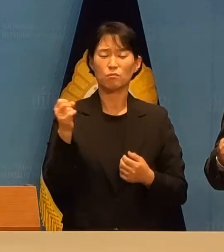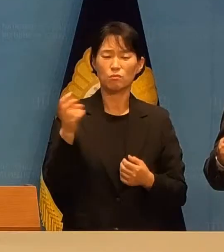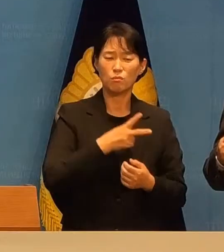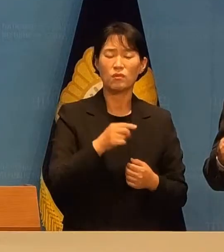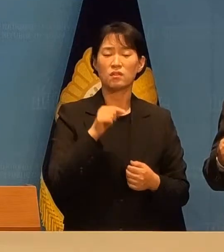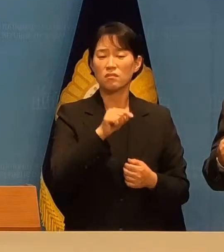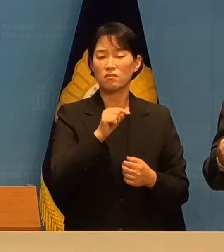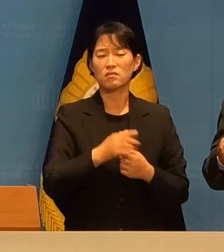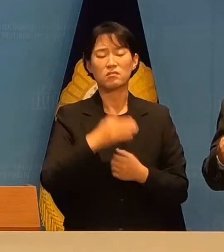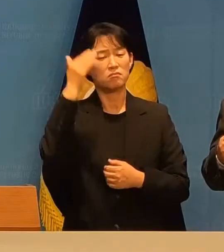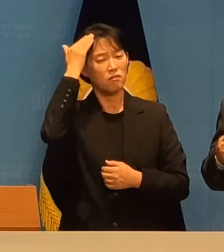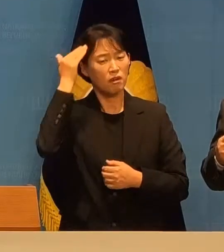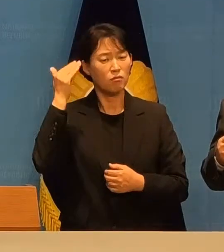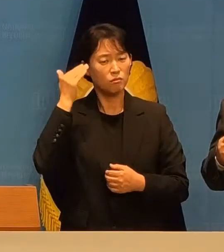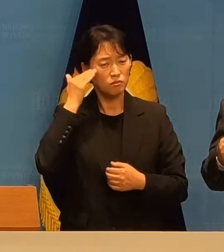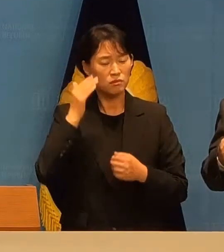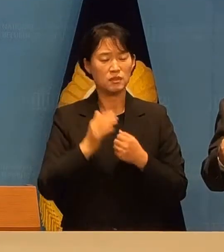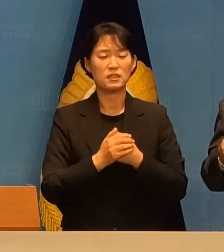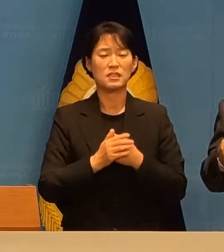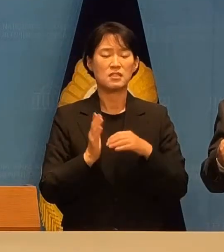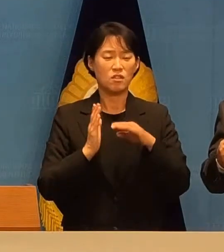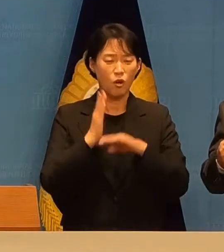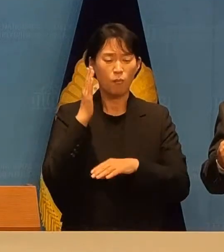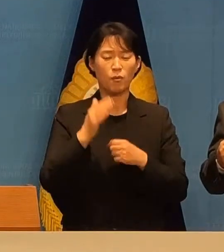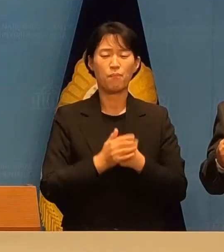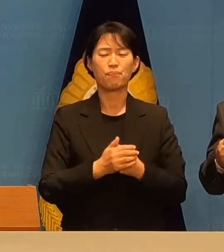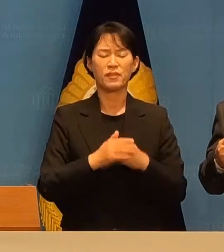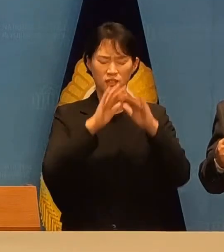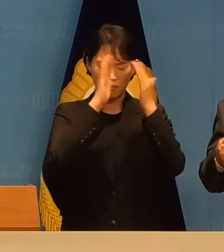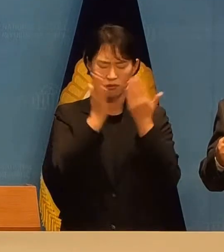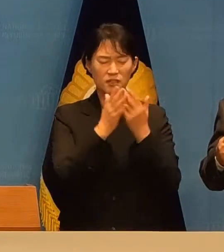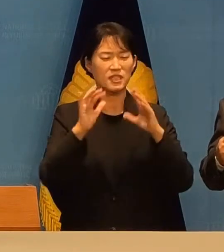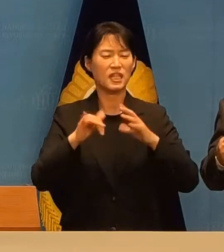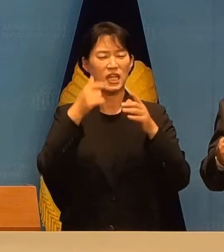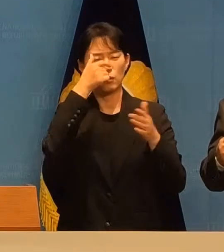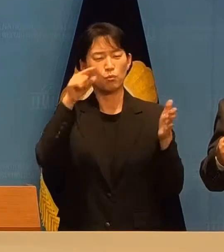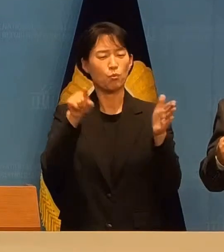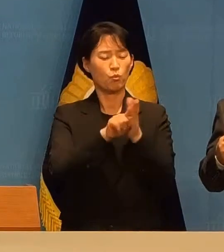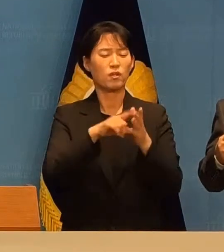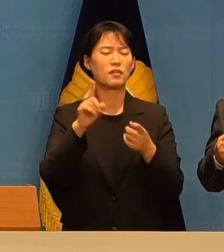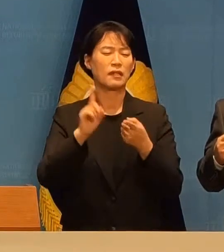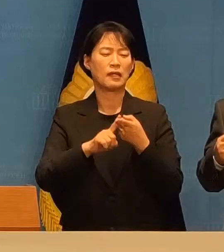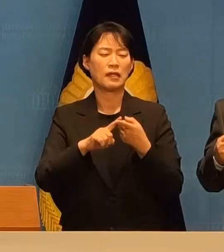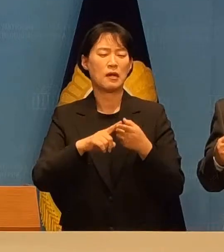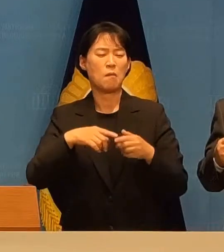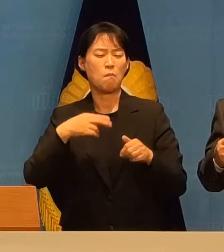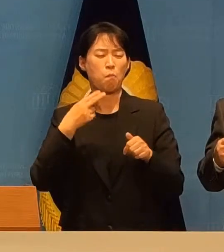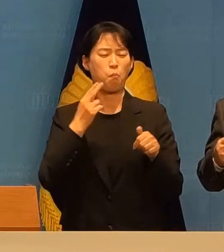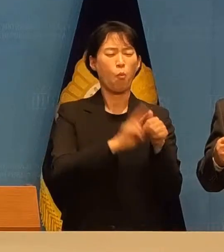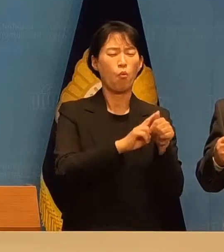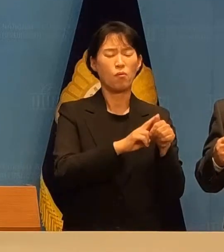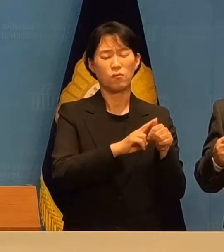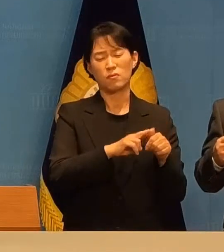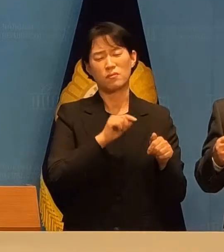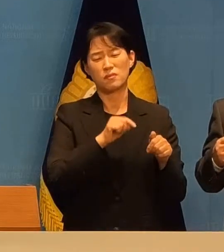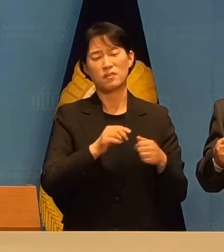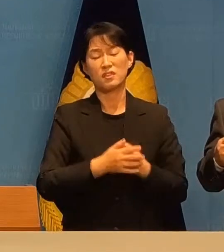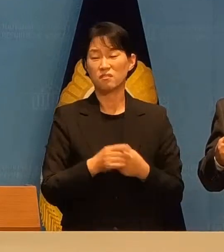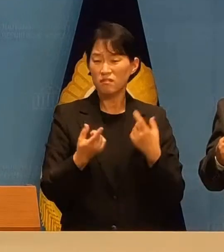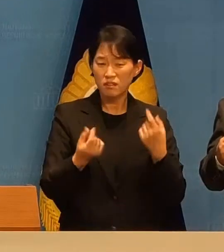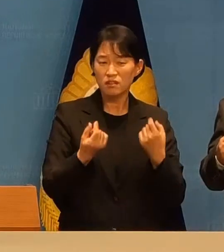이것은 대한민국을 넘어 전 세계적인 기독교에 대한 모욕인 것입니다.